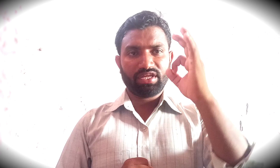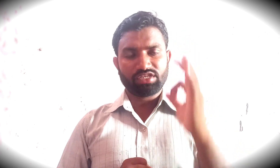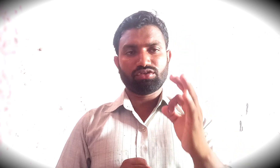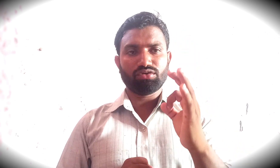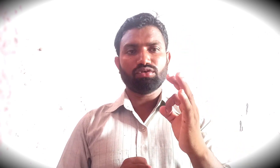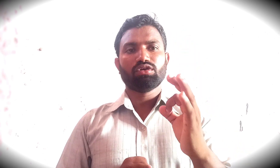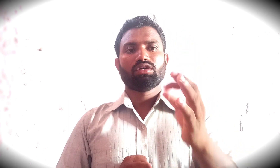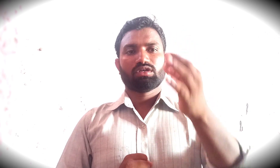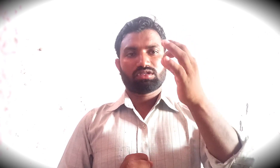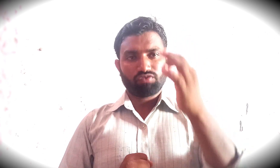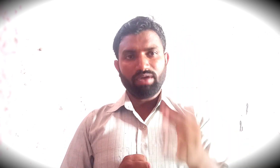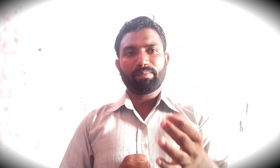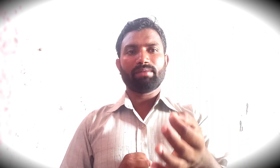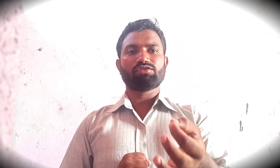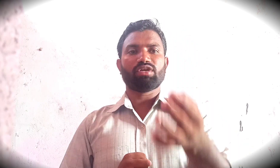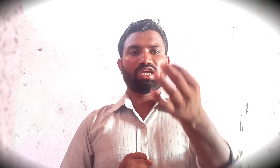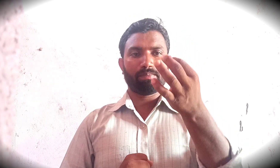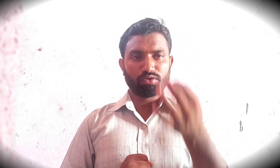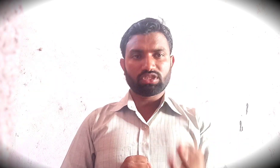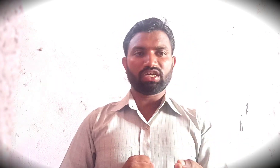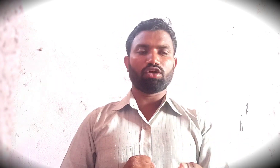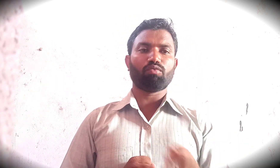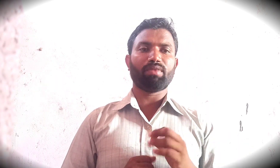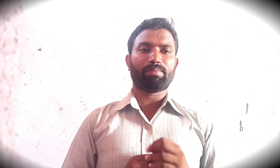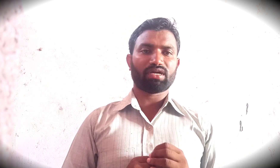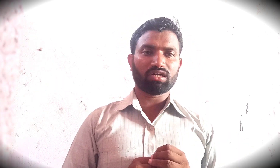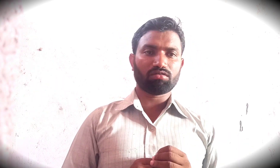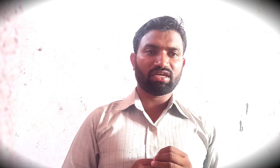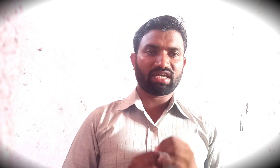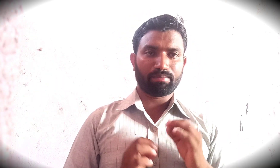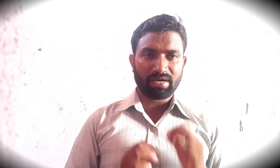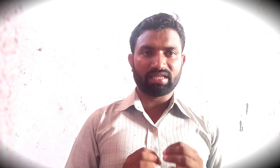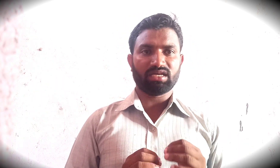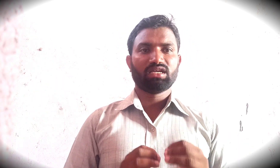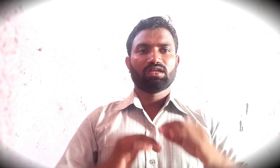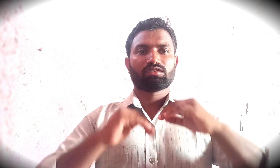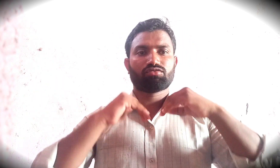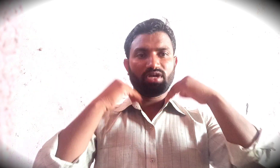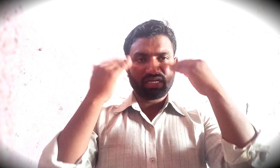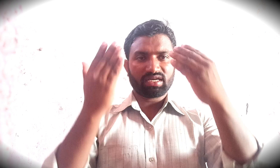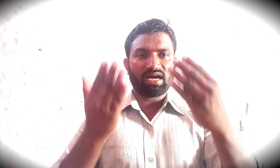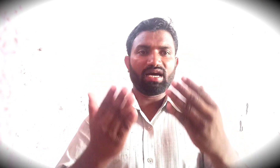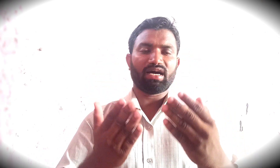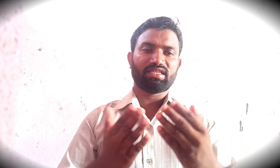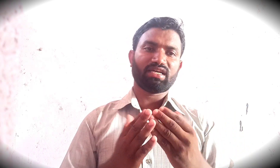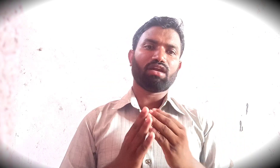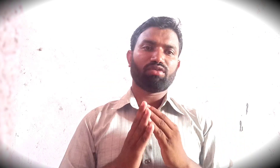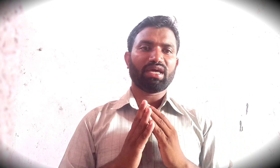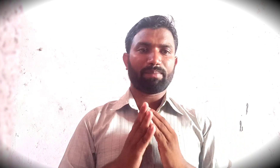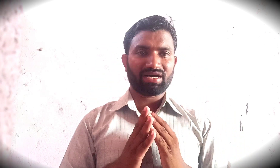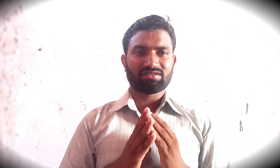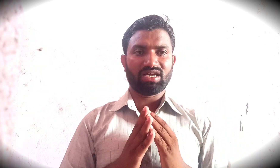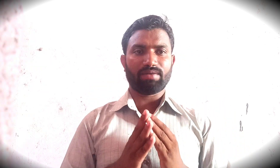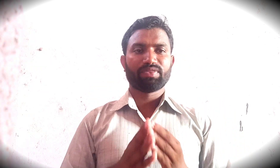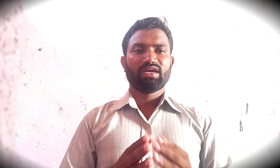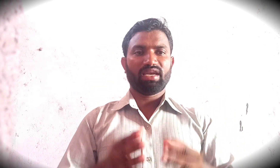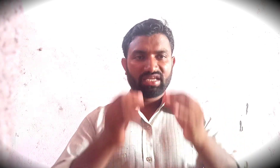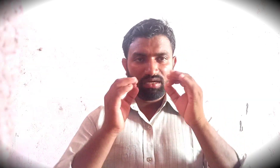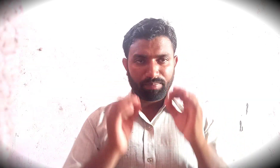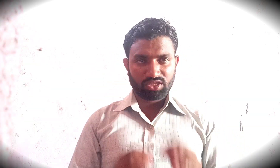यीशु स्वयं परमेश्वर के पुत्र के रूप में प्रकट होने के बाद स्वर्ग का अधिकार उनके पास था, लेकिन पृथ्वी